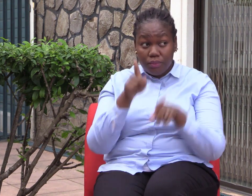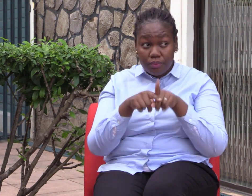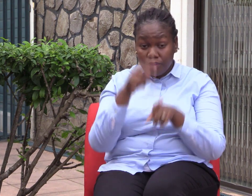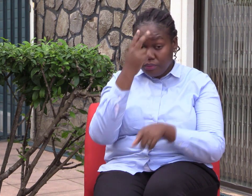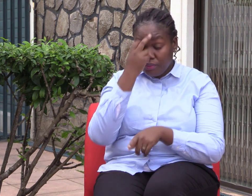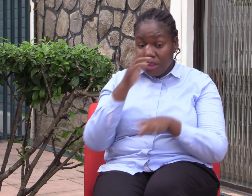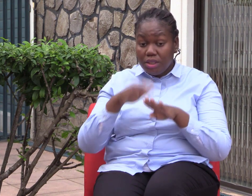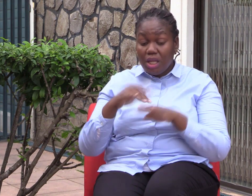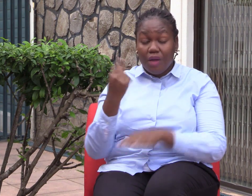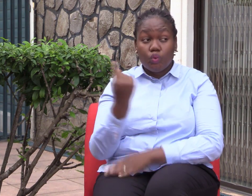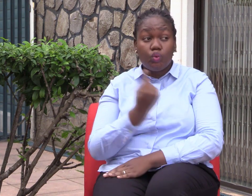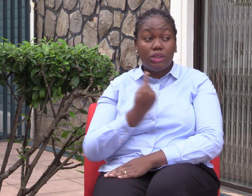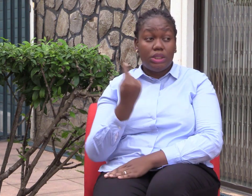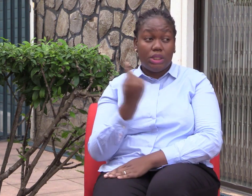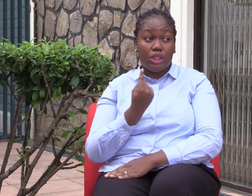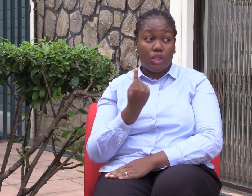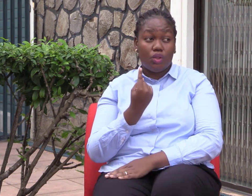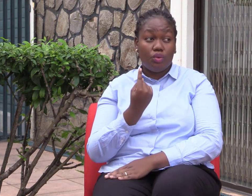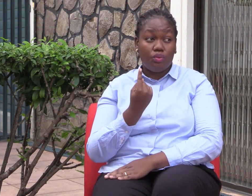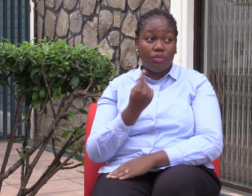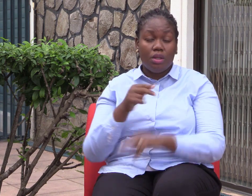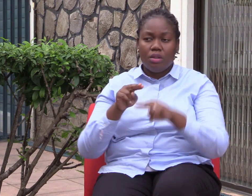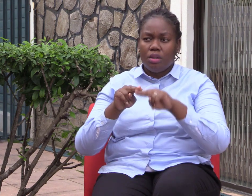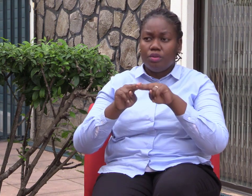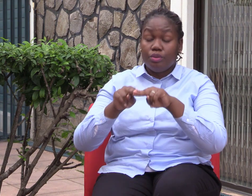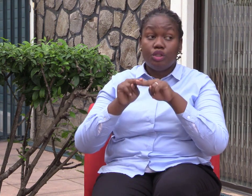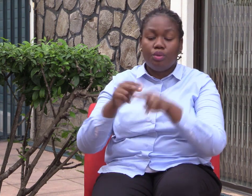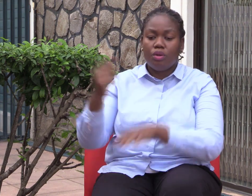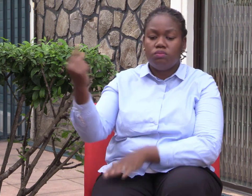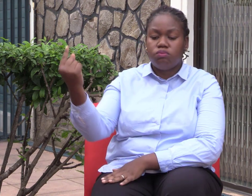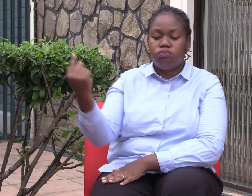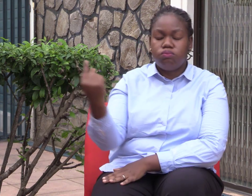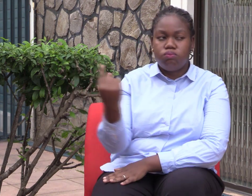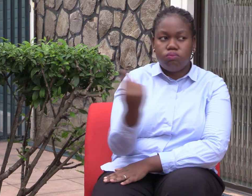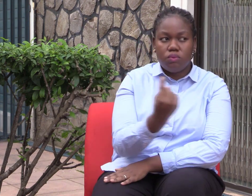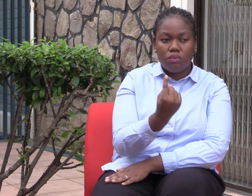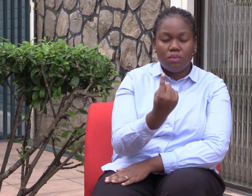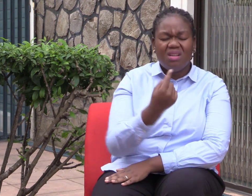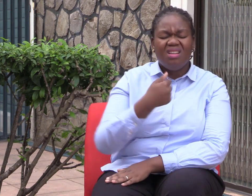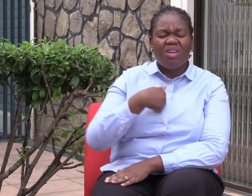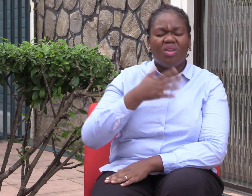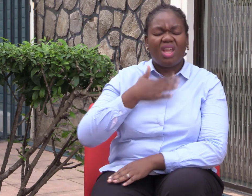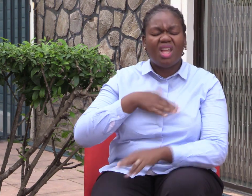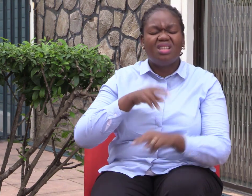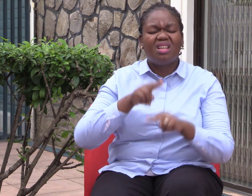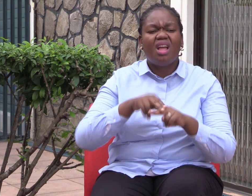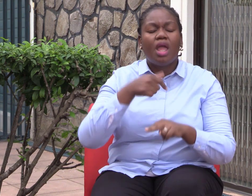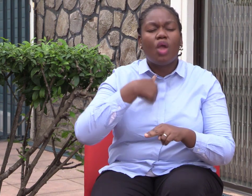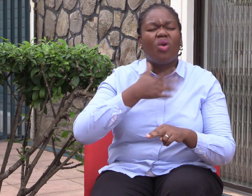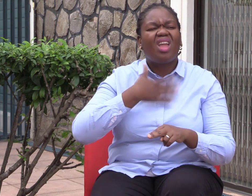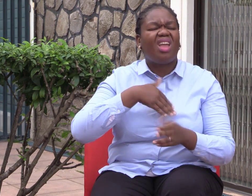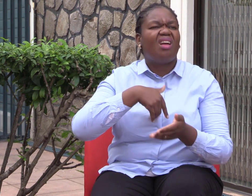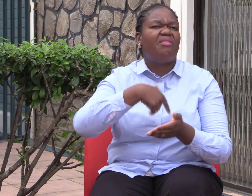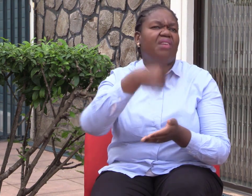perceber. E para pessoas com deficiência visual, temos aqui o transporte e eu